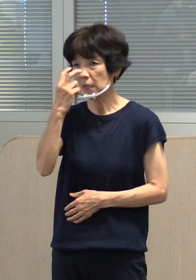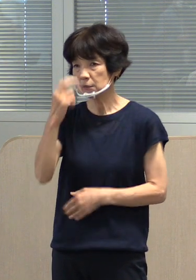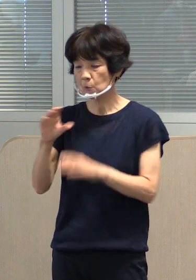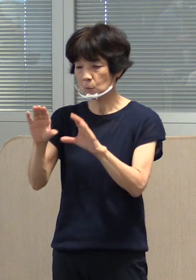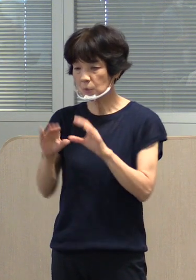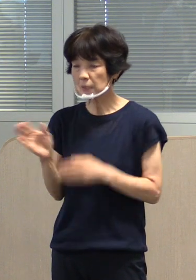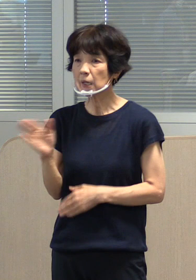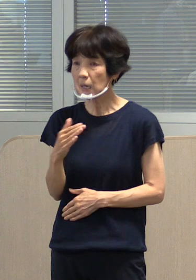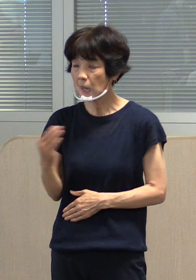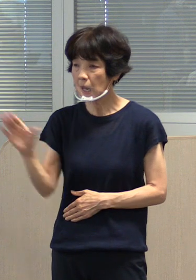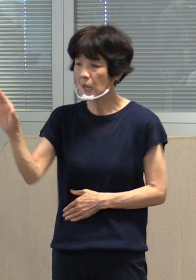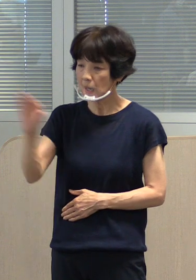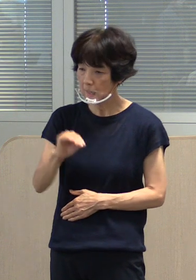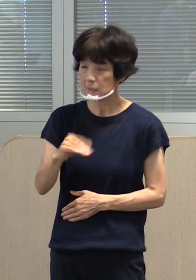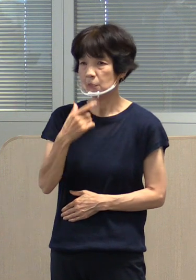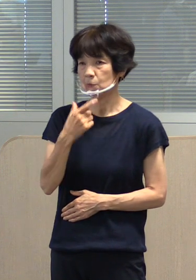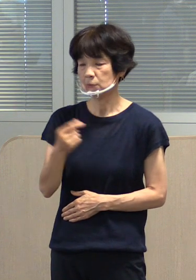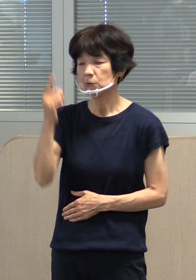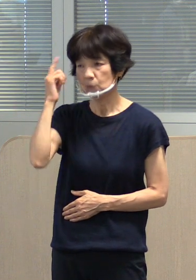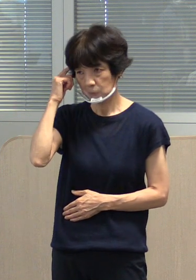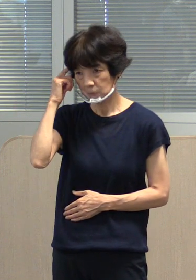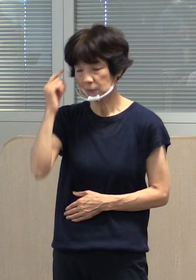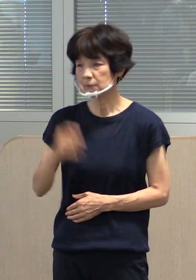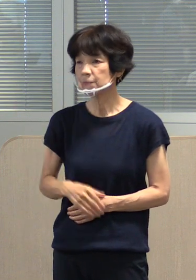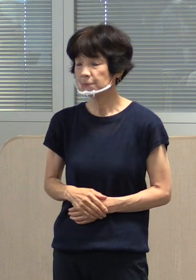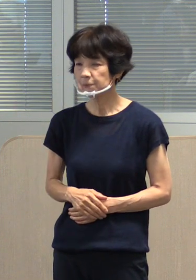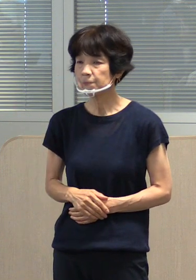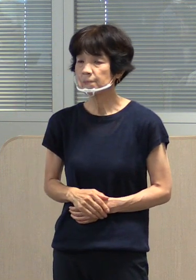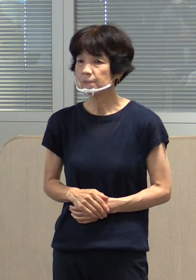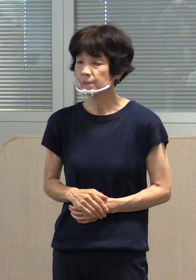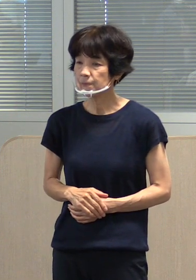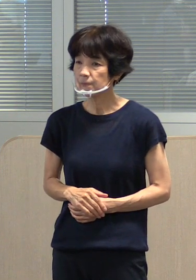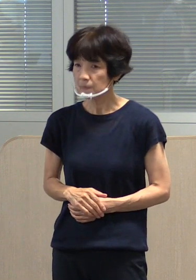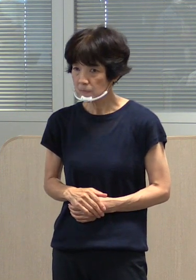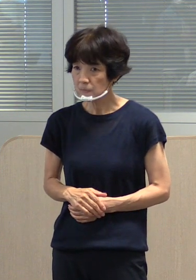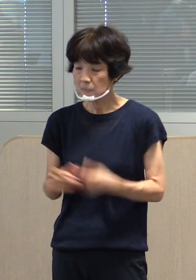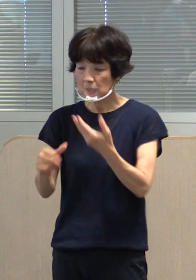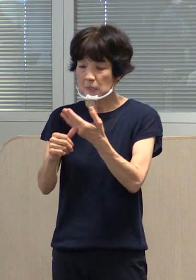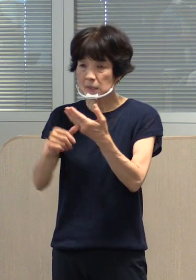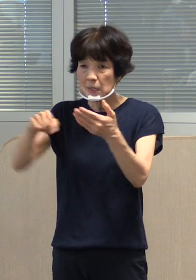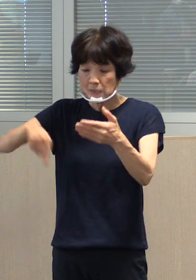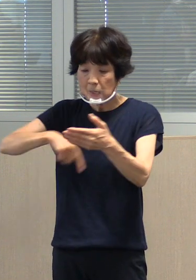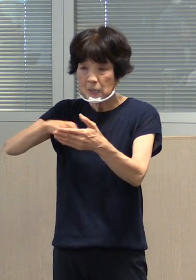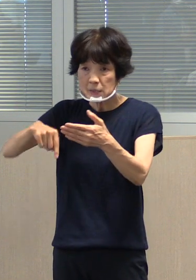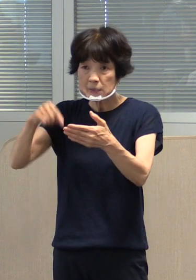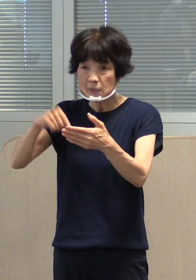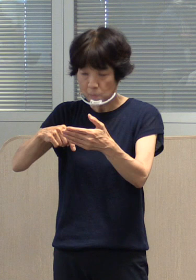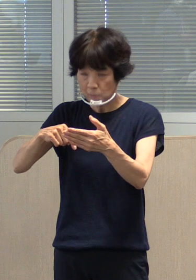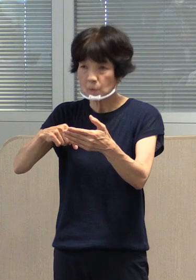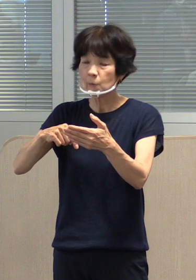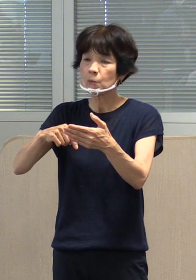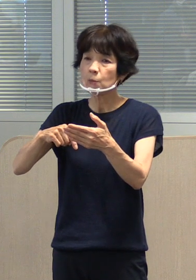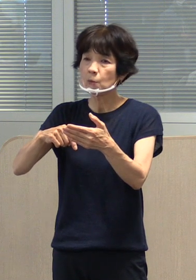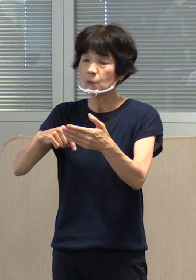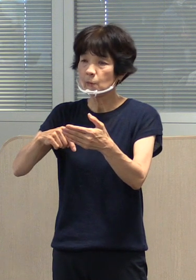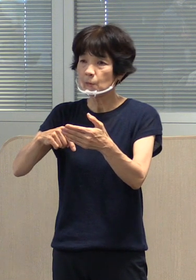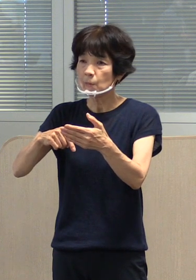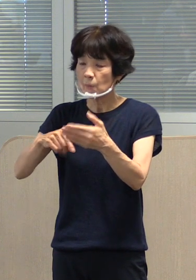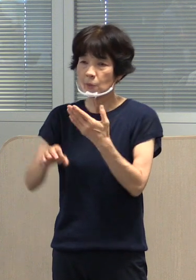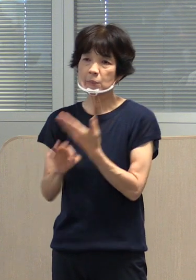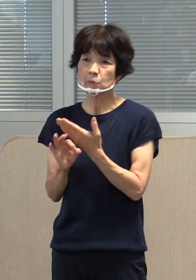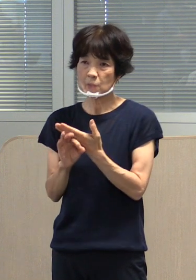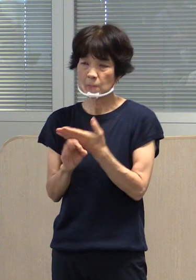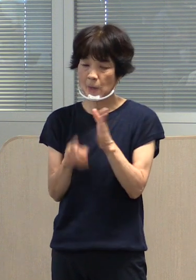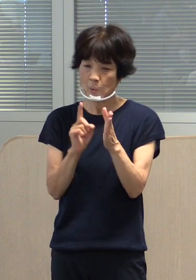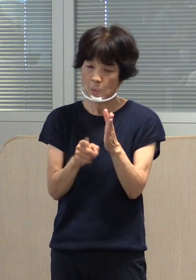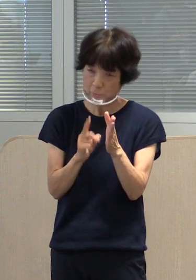受けてから来るようにしていただきたいと思います。県内においても、法事、お墓